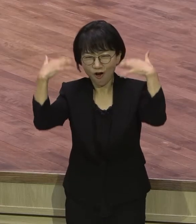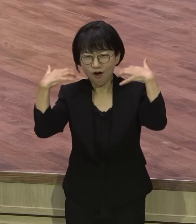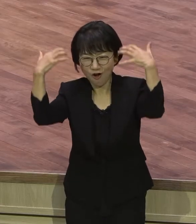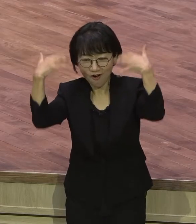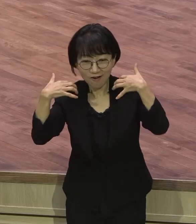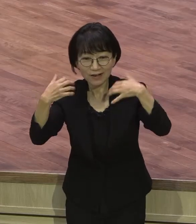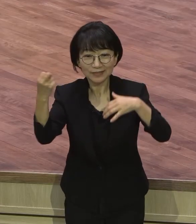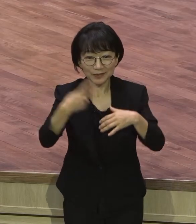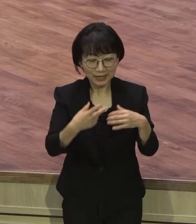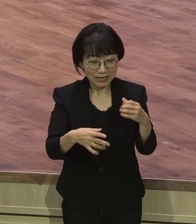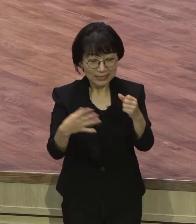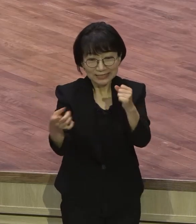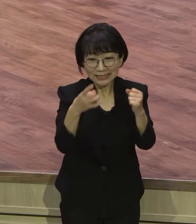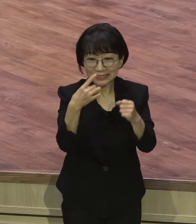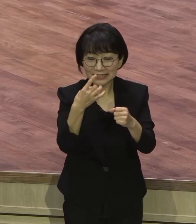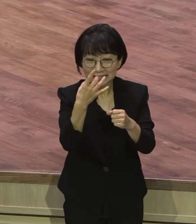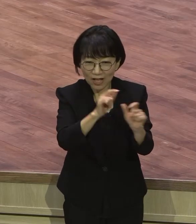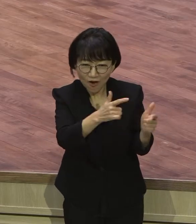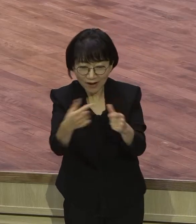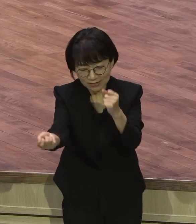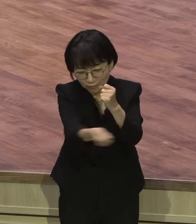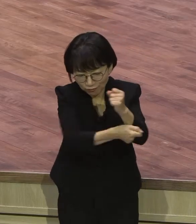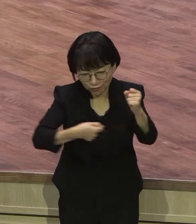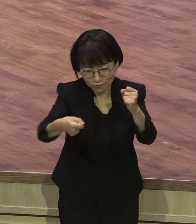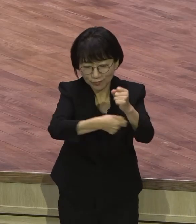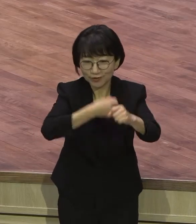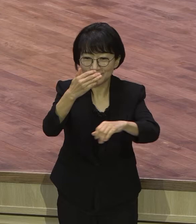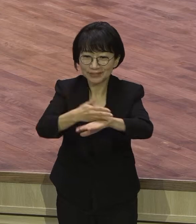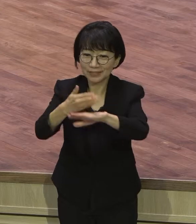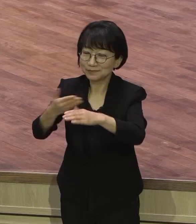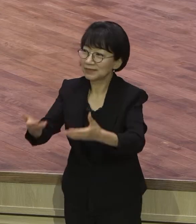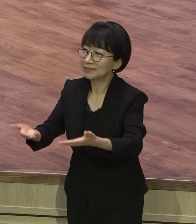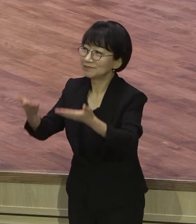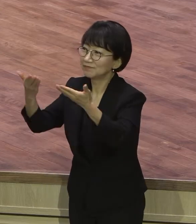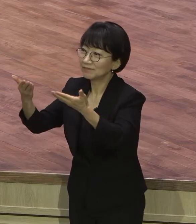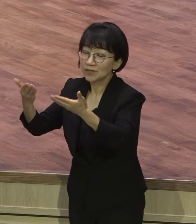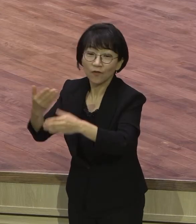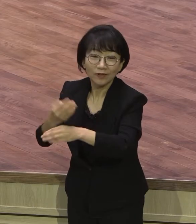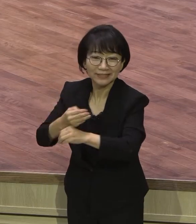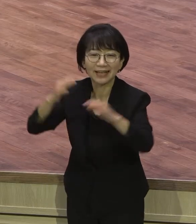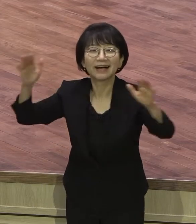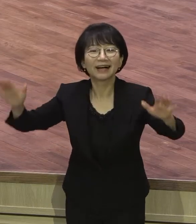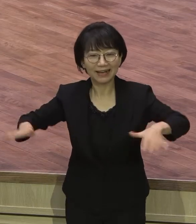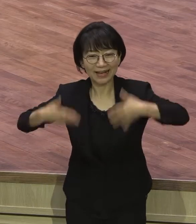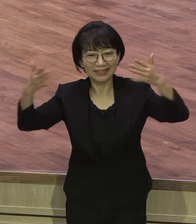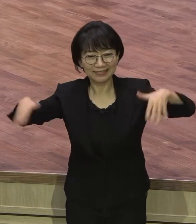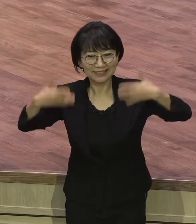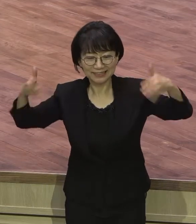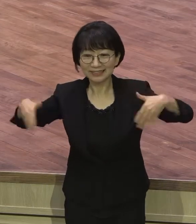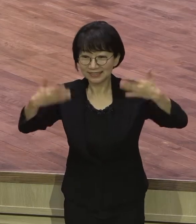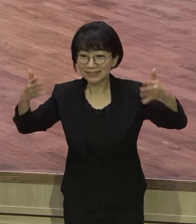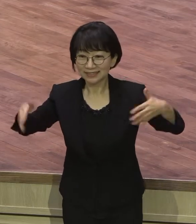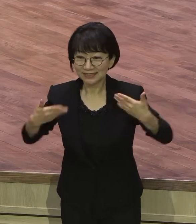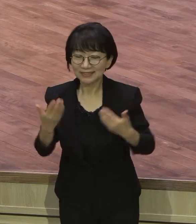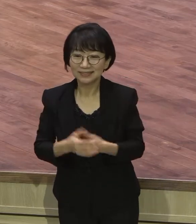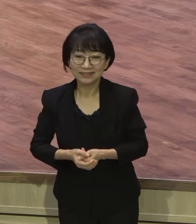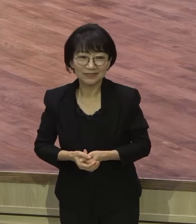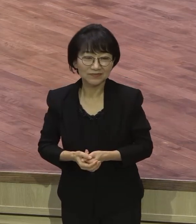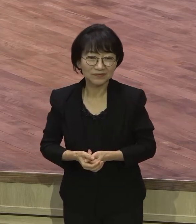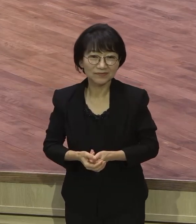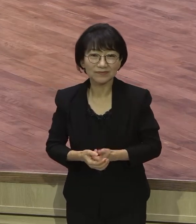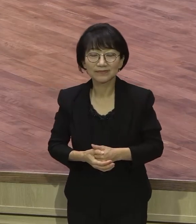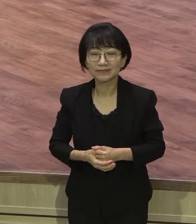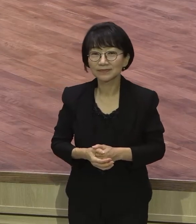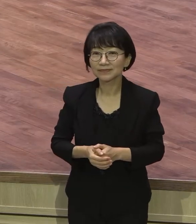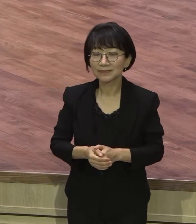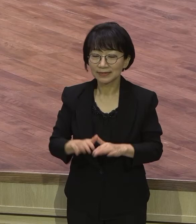이 추수감사주일, 그러니까 수장절은 가을에 지키게 되어 있어요. 그래서